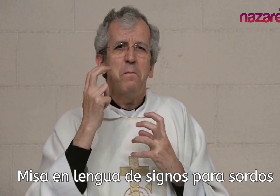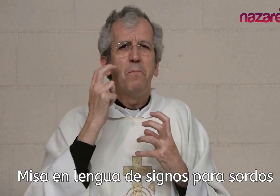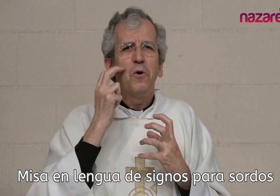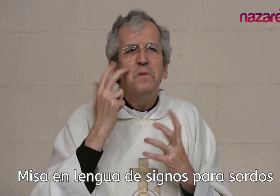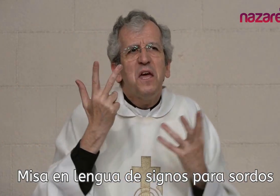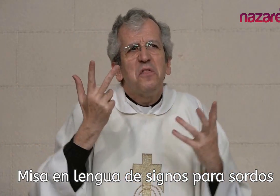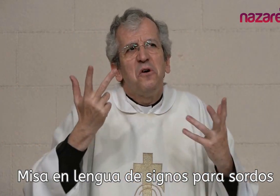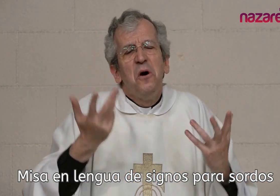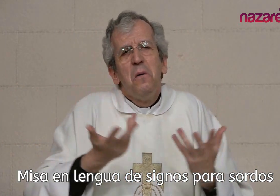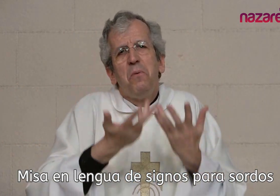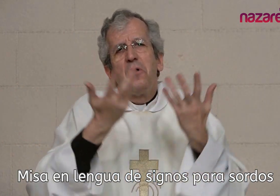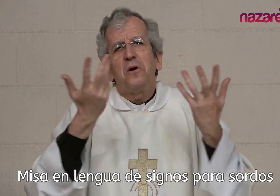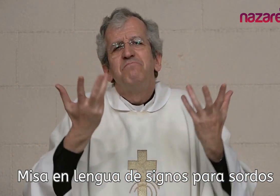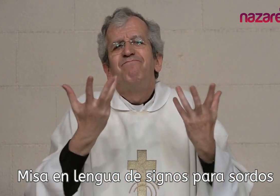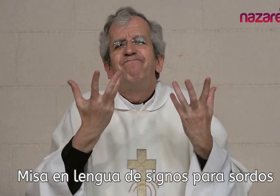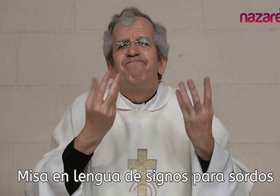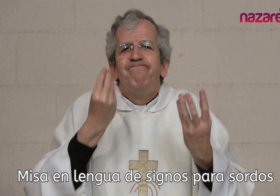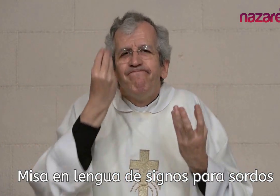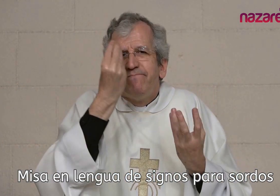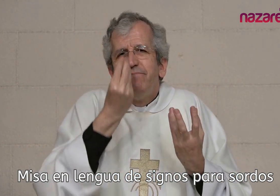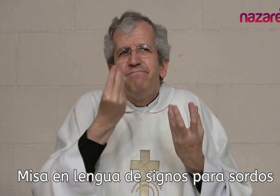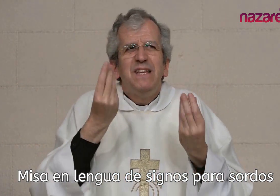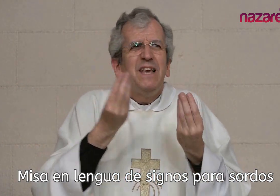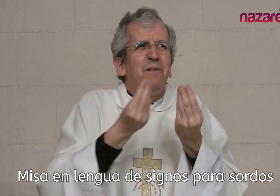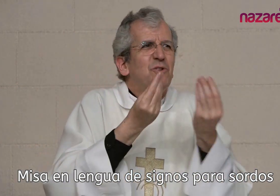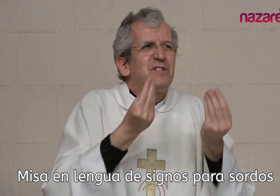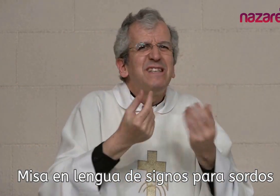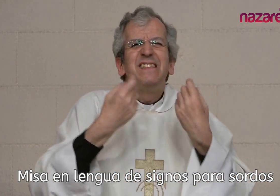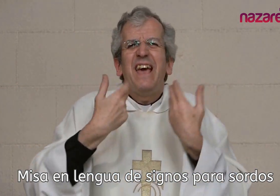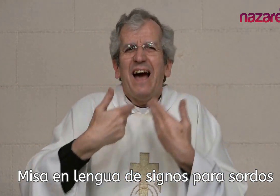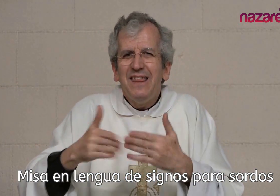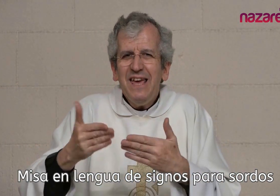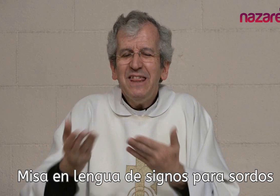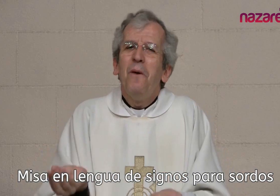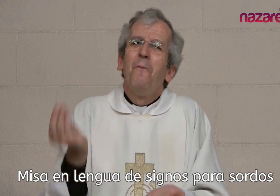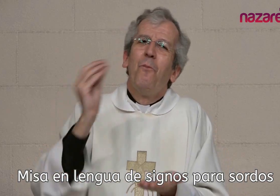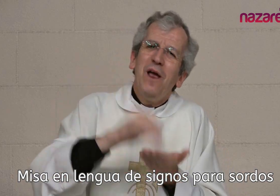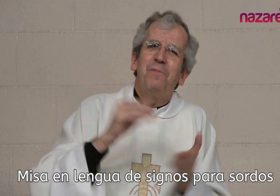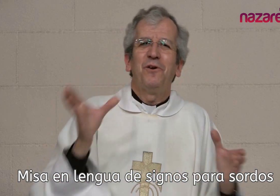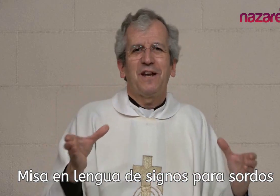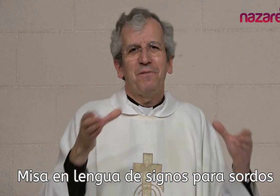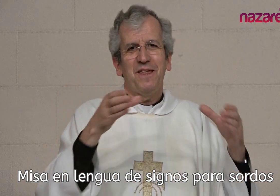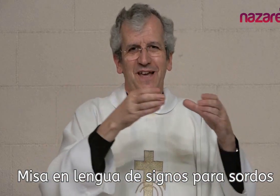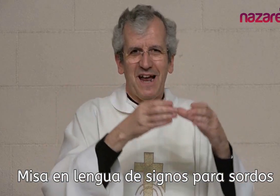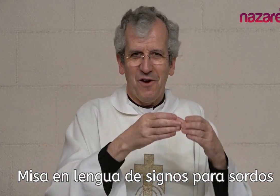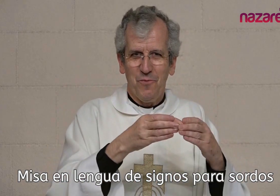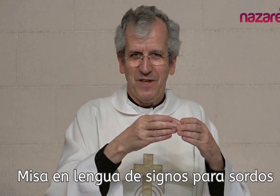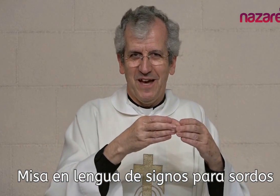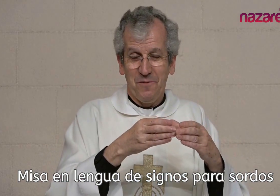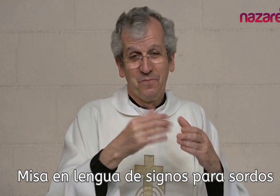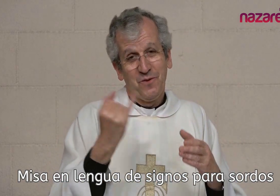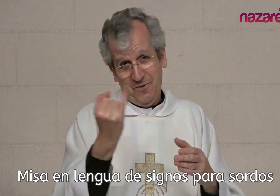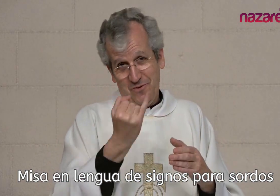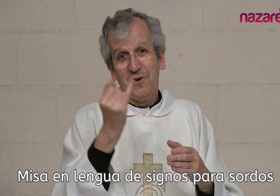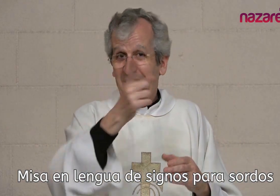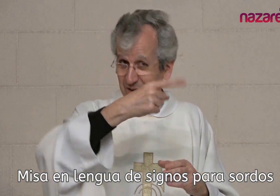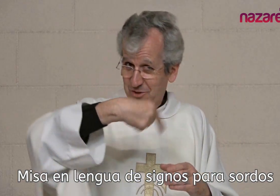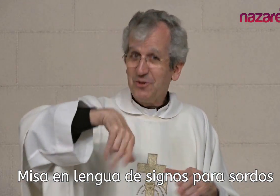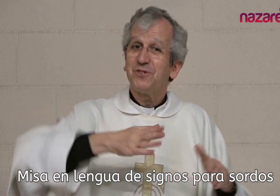tristeza, por miedo, por, diríamos, dejadez, vuelven otra vez a la comunidad. Ojalá nosotros